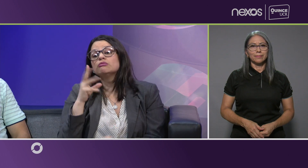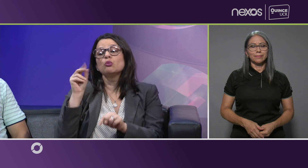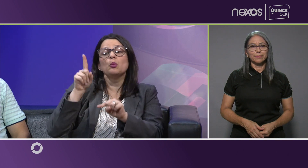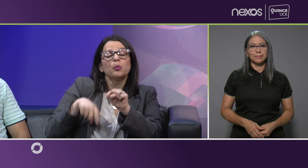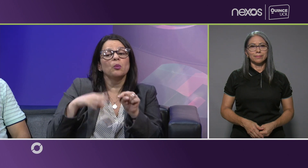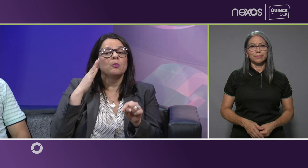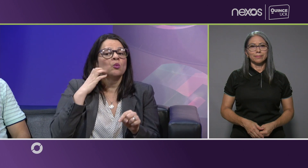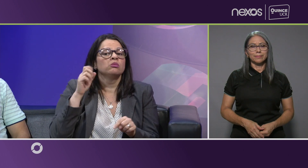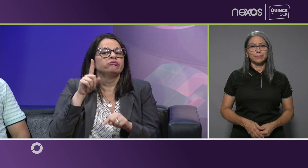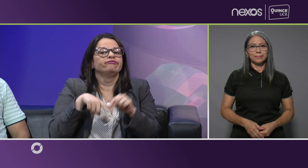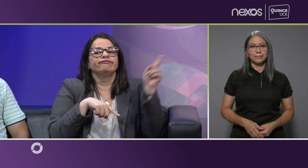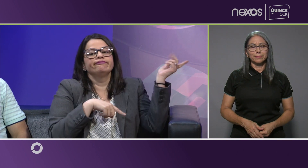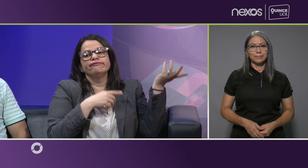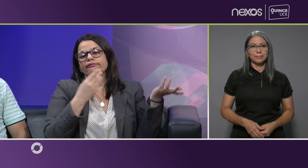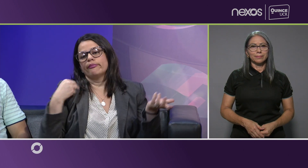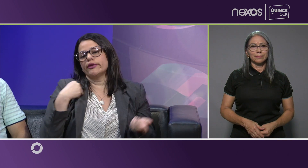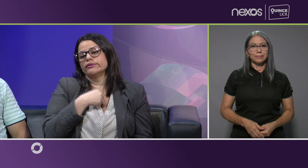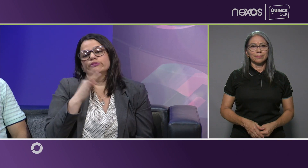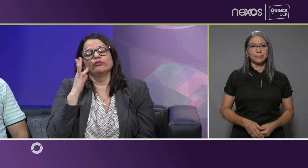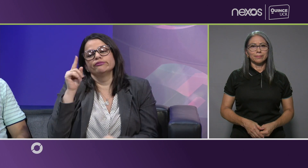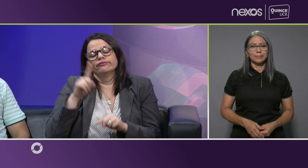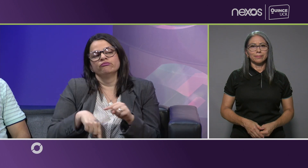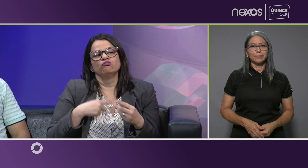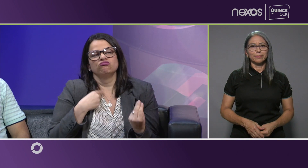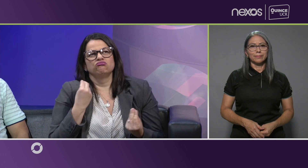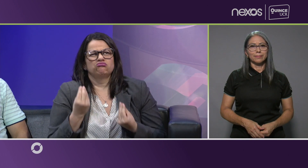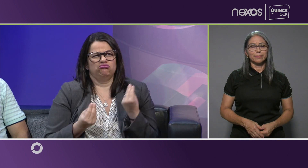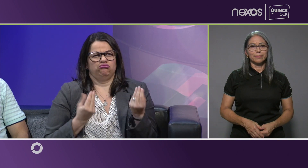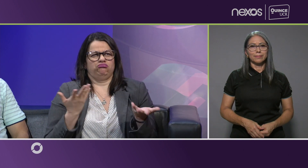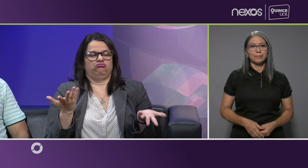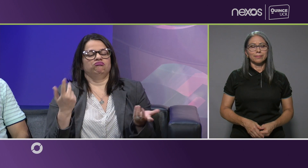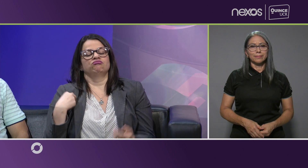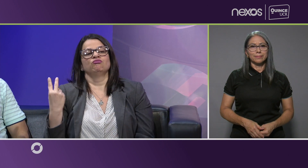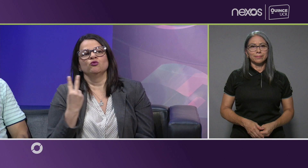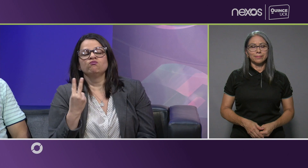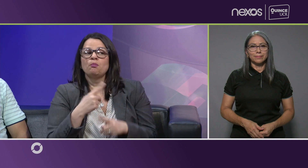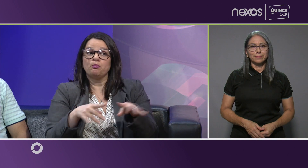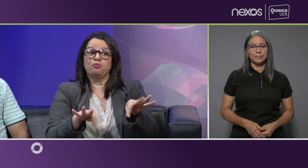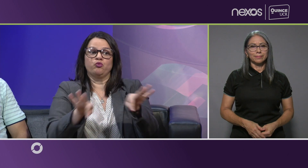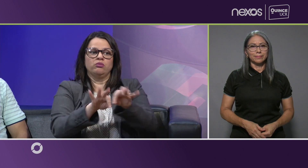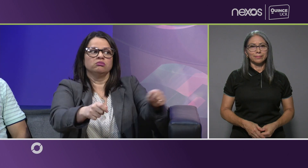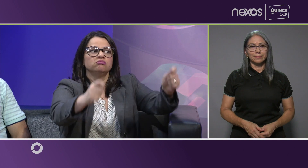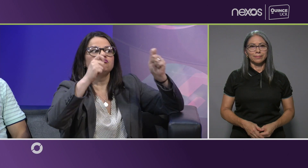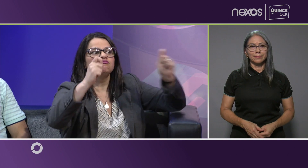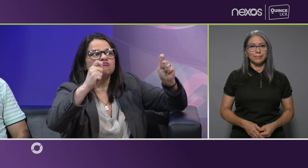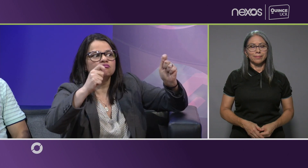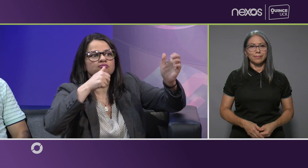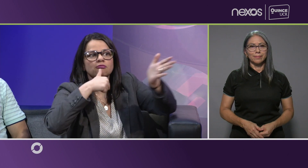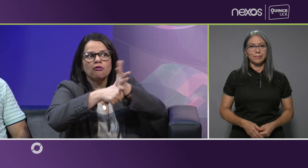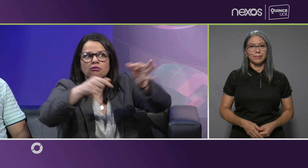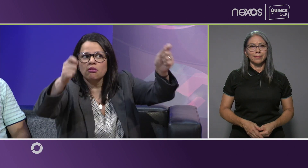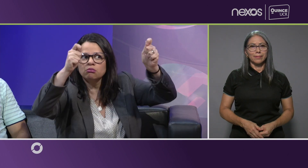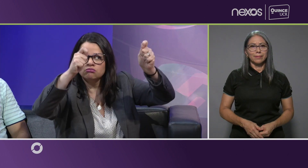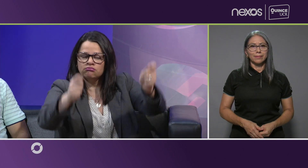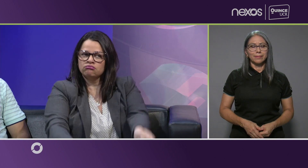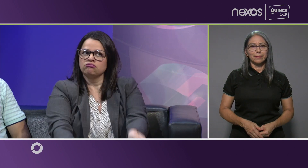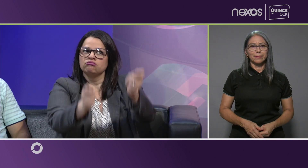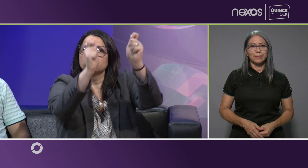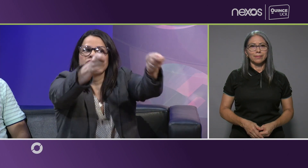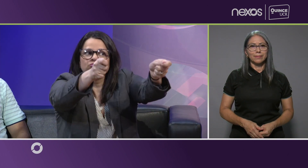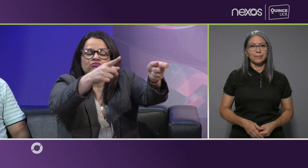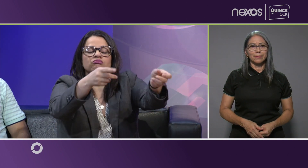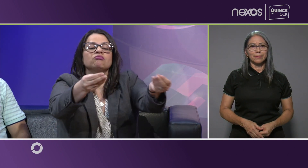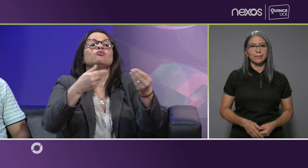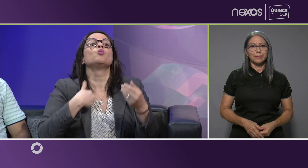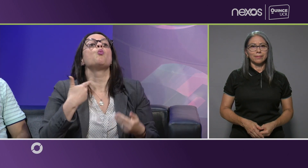nosotros le explicamos y la muchacha decía, no, es que ella no puede, y nosotros, pero ¿por qué? Y lo